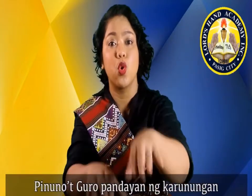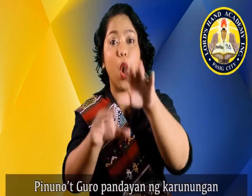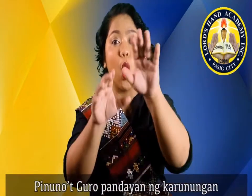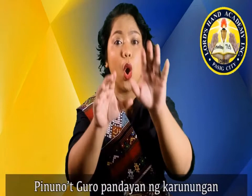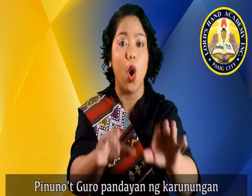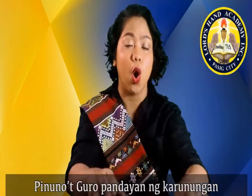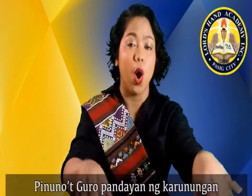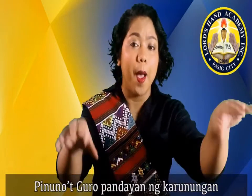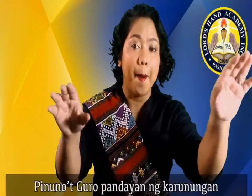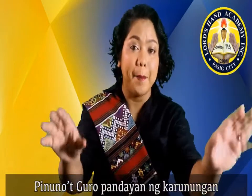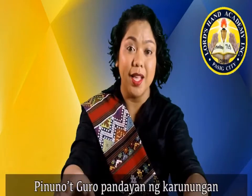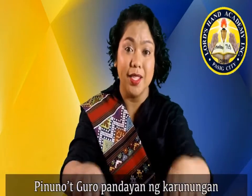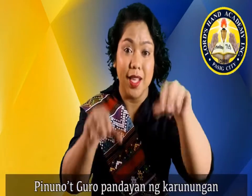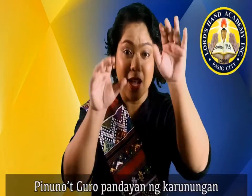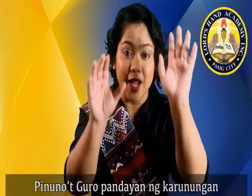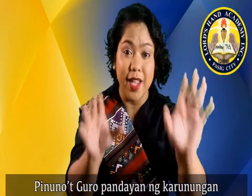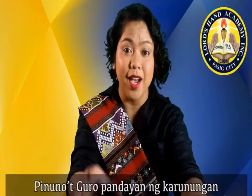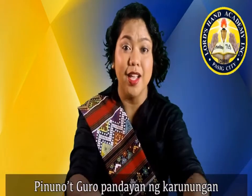pinunot guro,